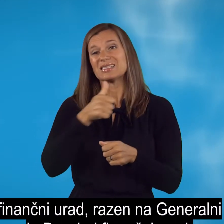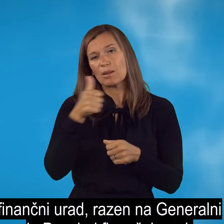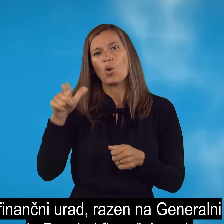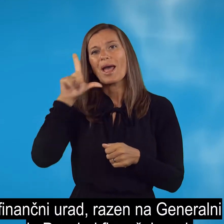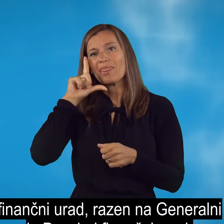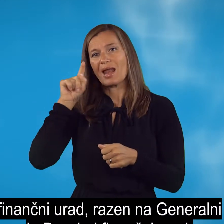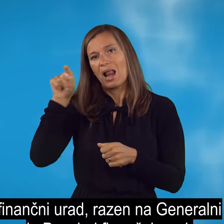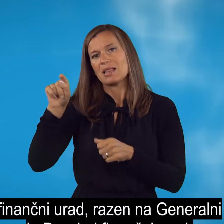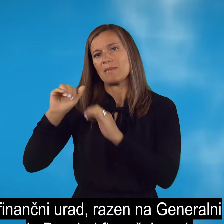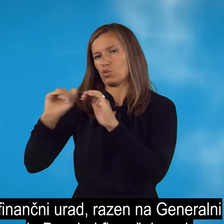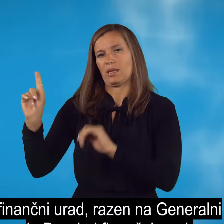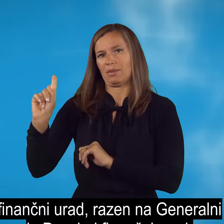posebni finančni urad.